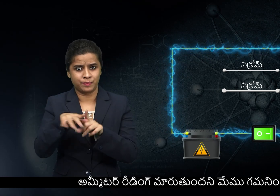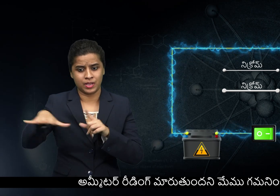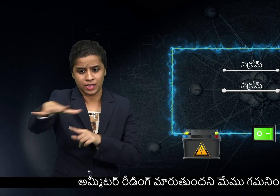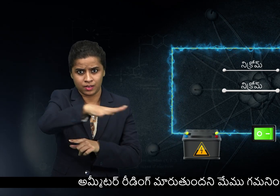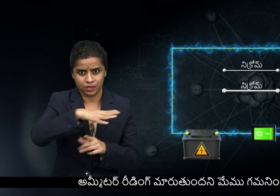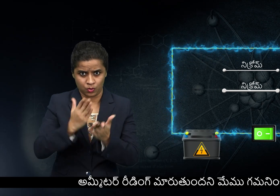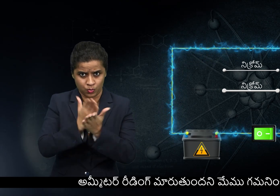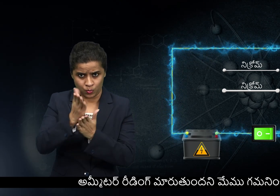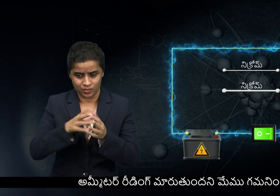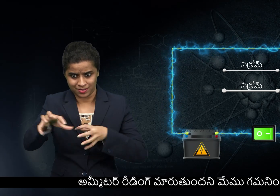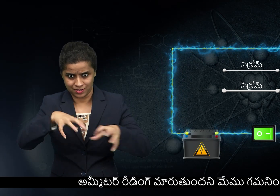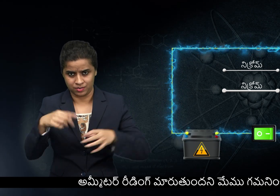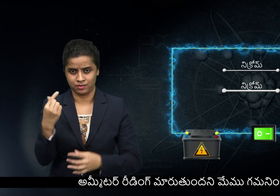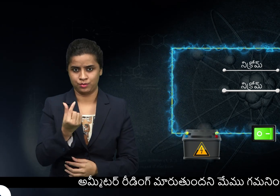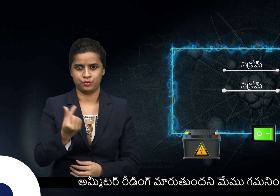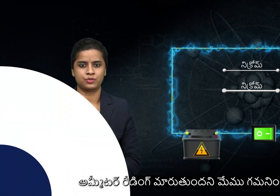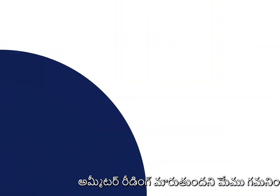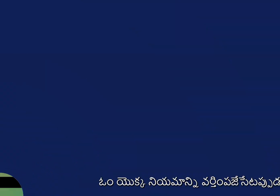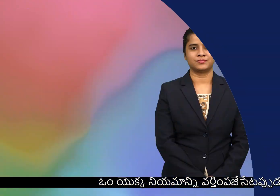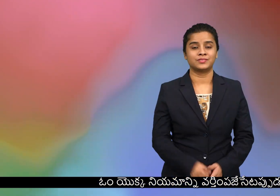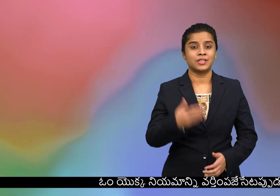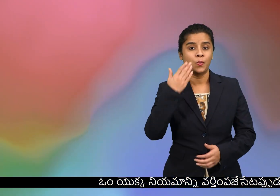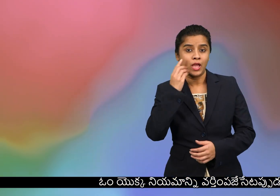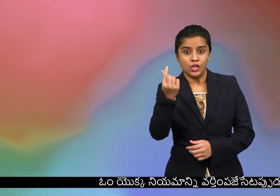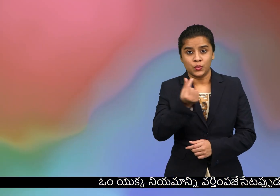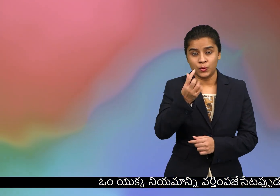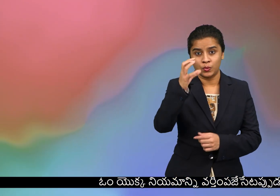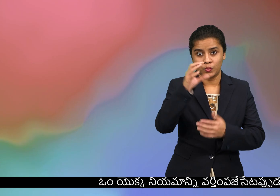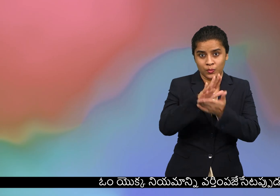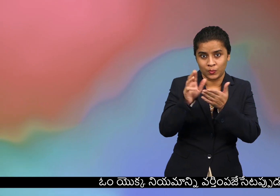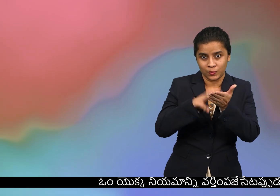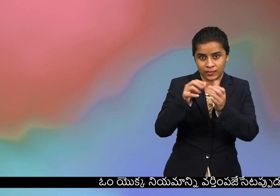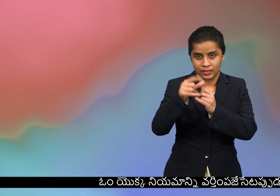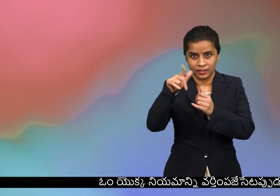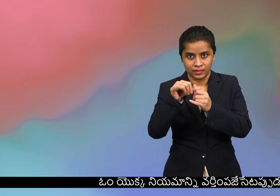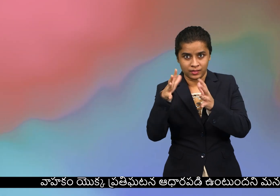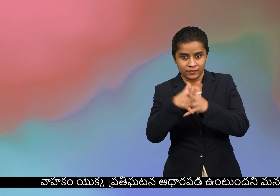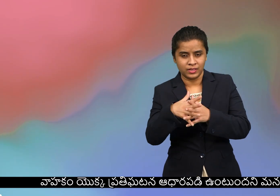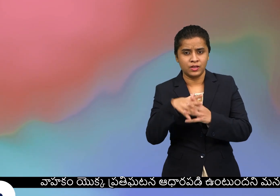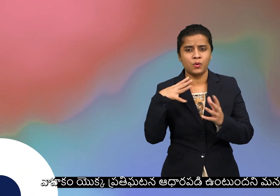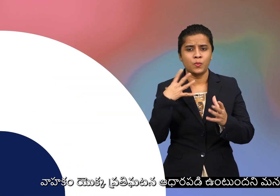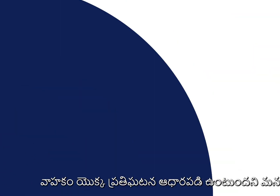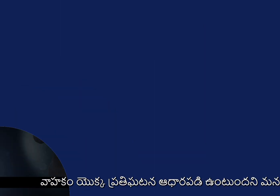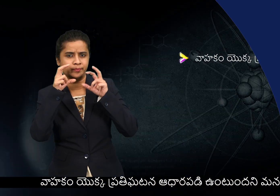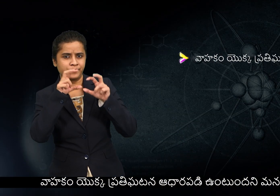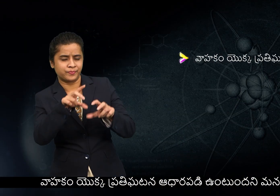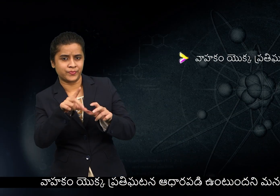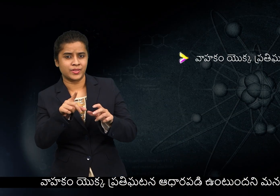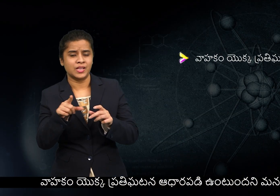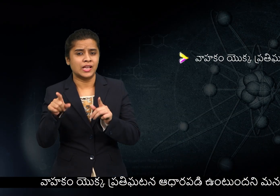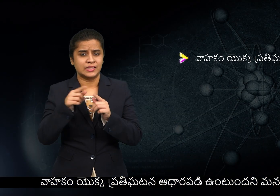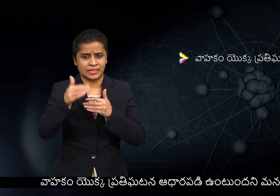రీడింగ్ మారుతుందని మనం గమనించాము. ఓం యొక్క నియమాన్ని వర్తింపజేసేటప్పుడు వాహకం యొక్క